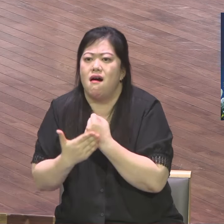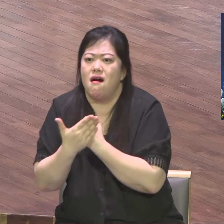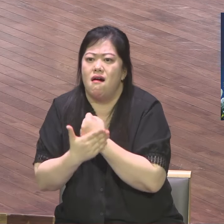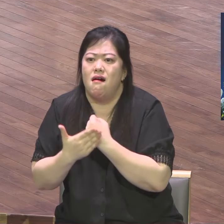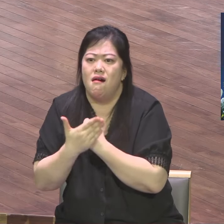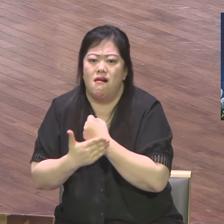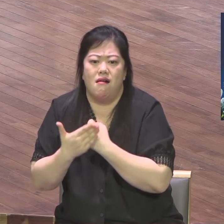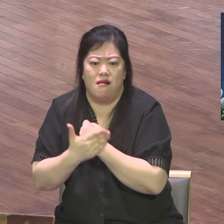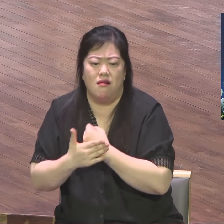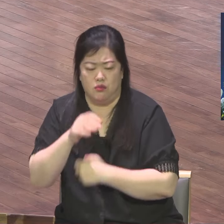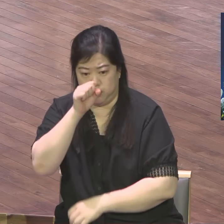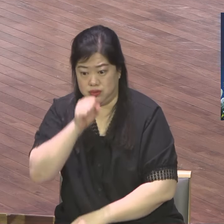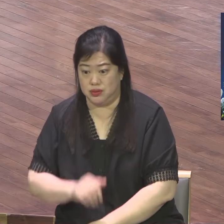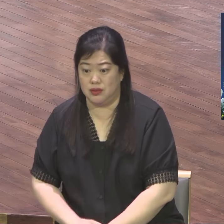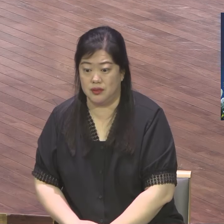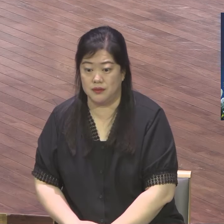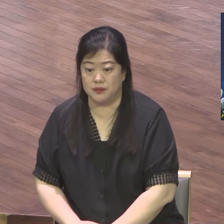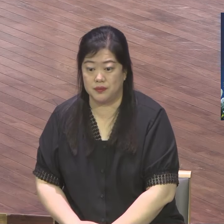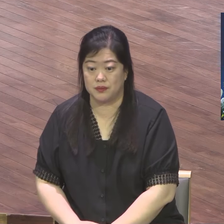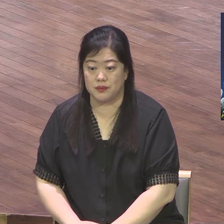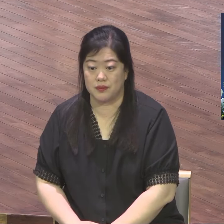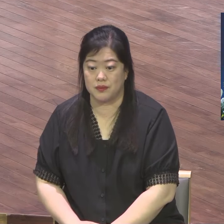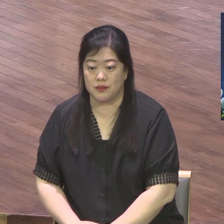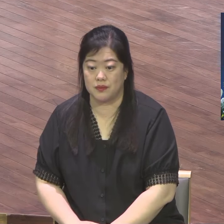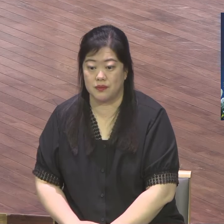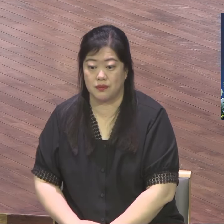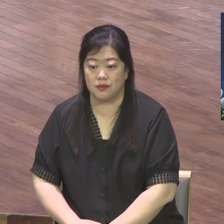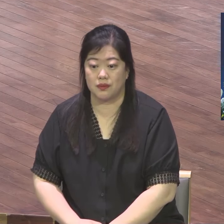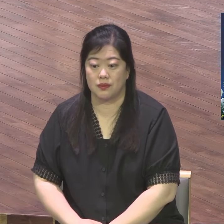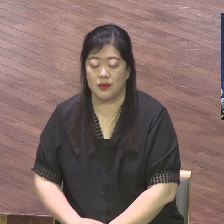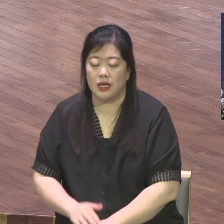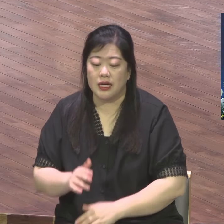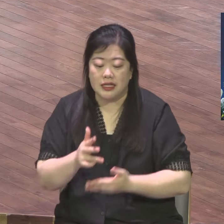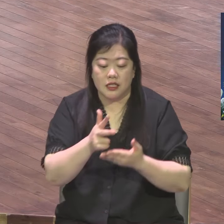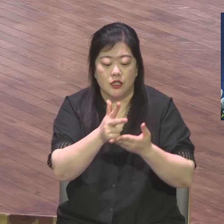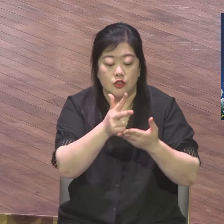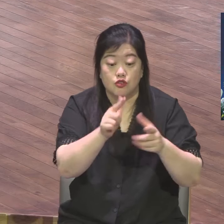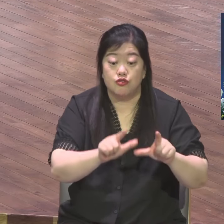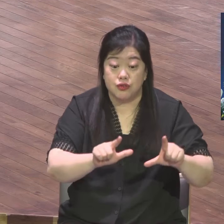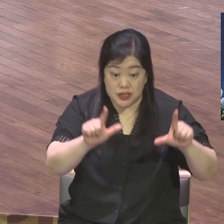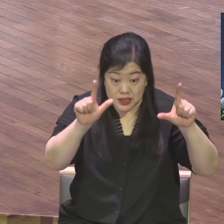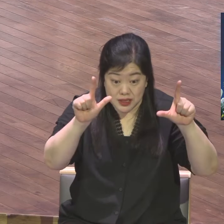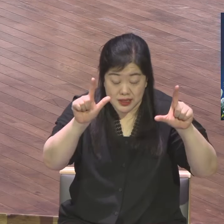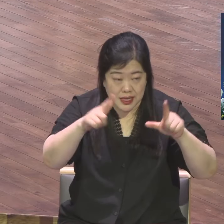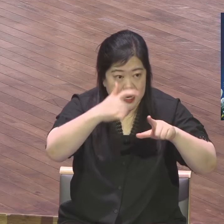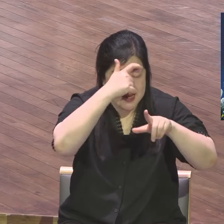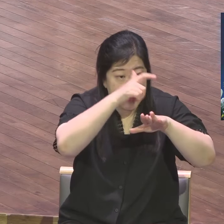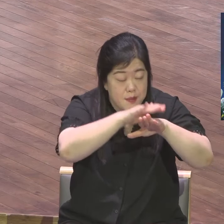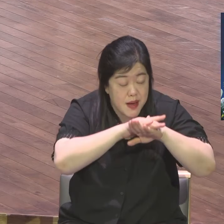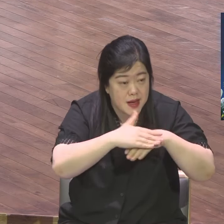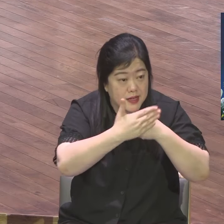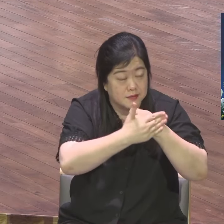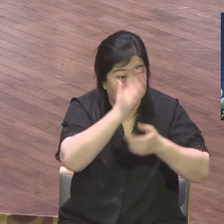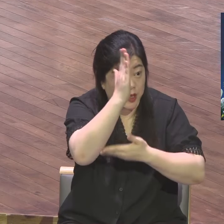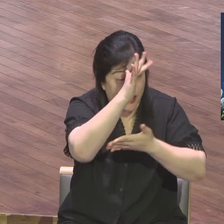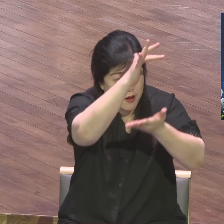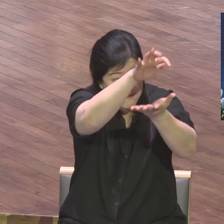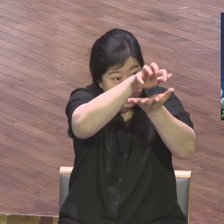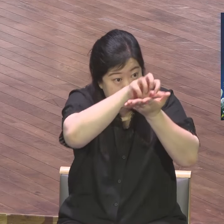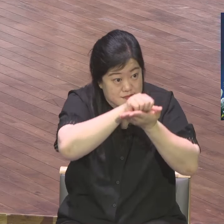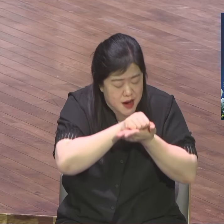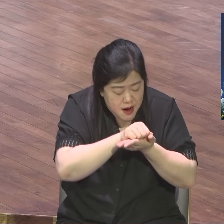마무리하고, 모든 것을 시작하는 출발점이에요, 주일 예배가. 한 주간을 마무리하고, 한 주간을 시작하기